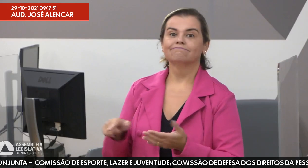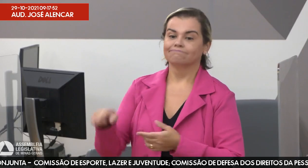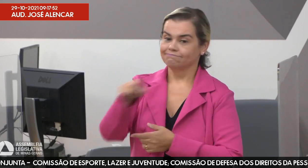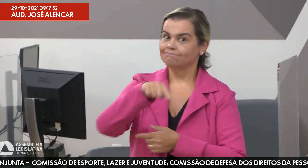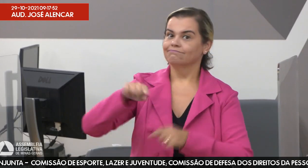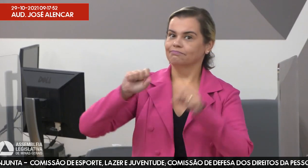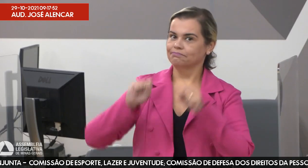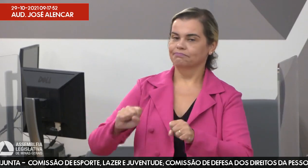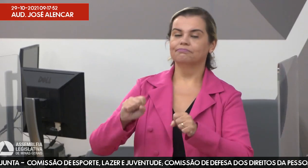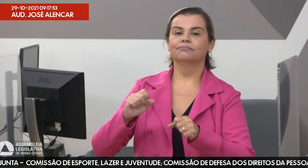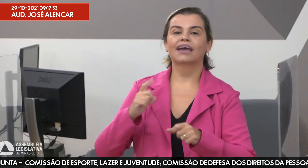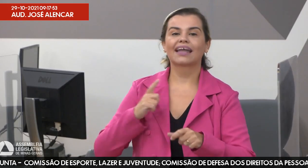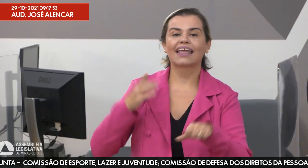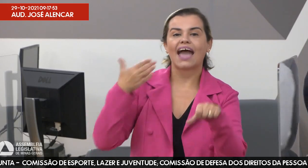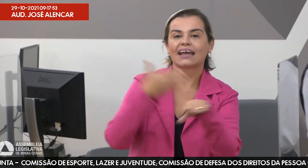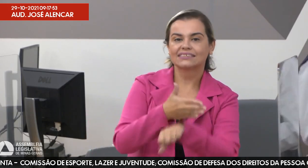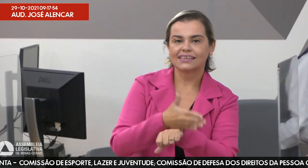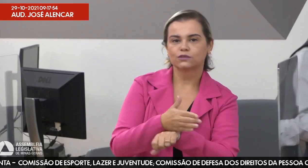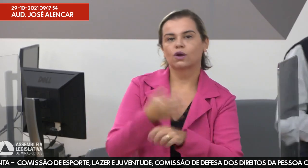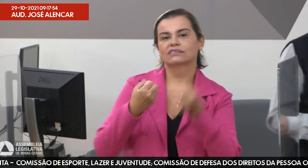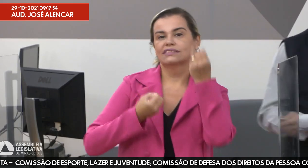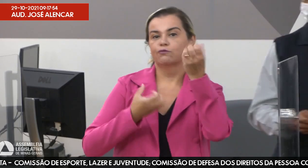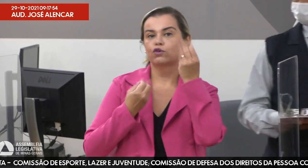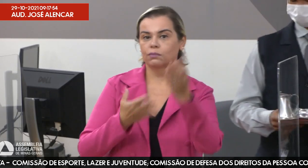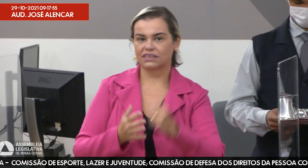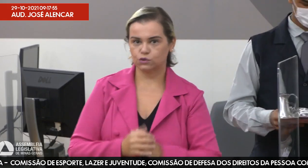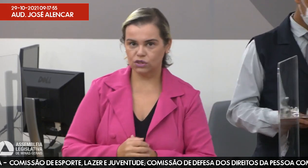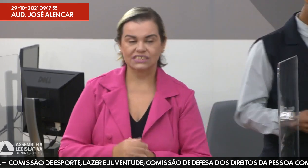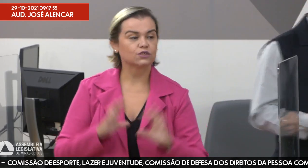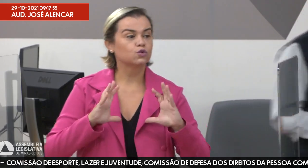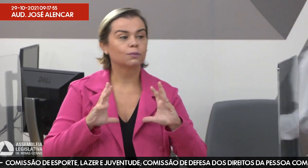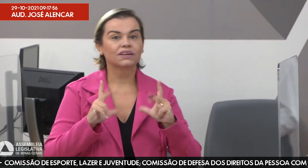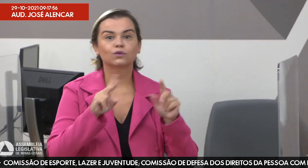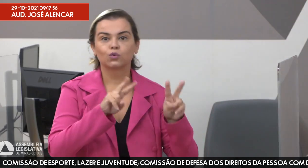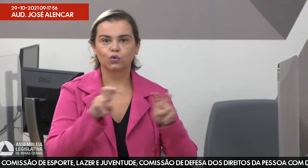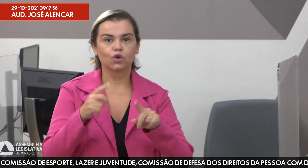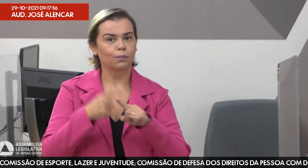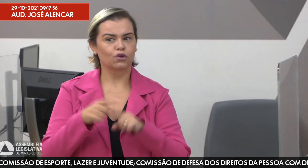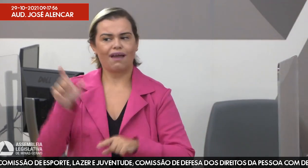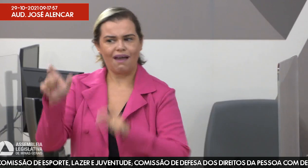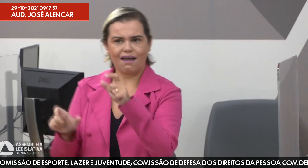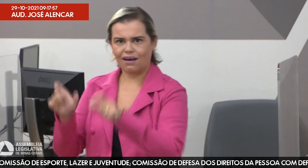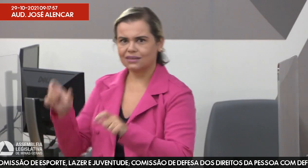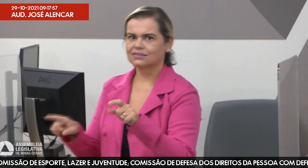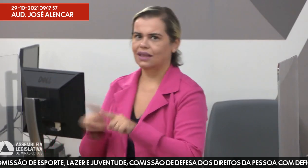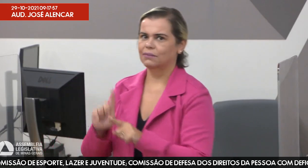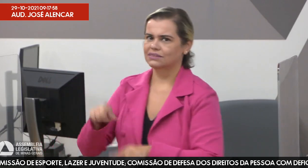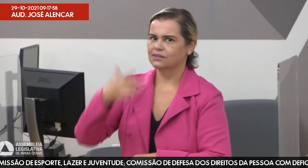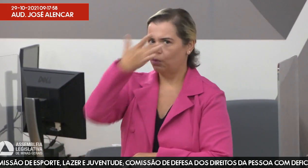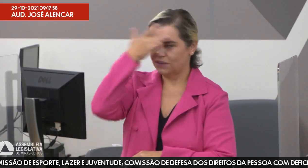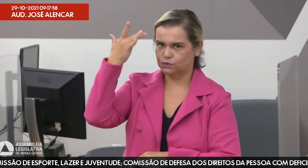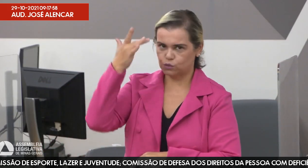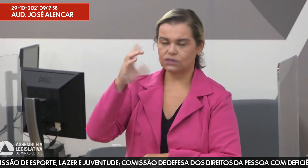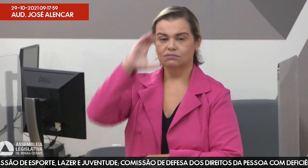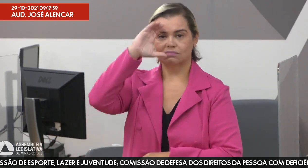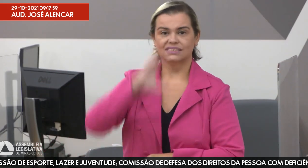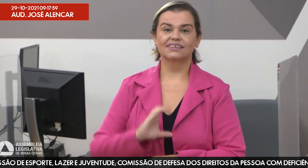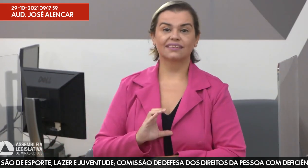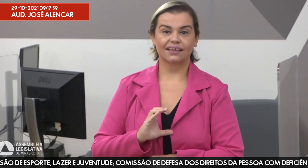espaços, na educação, na saúde, no lazer. É importante que as pessoas com deficiência tenham acesso